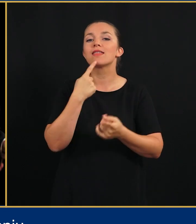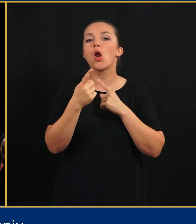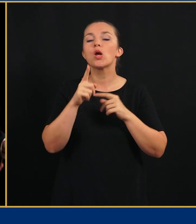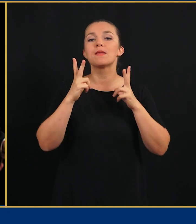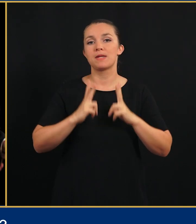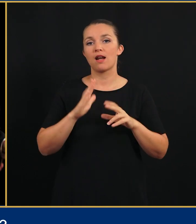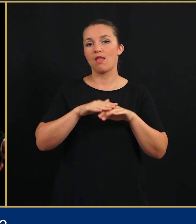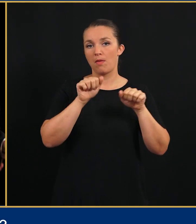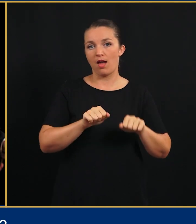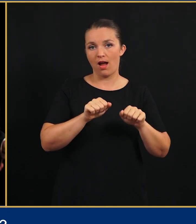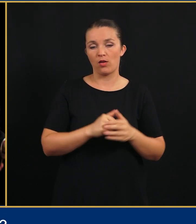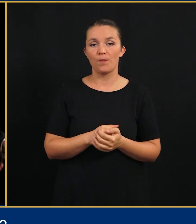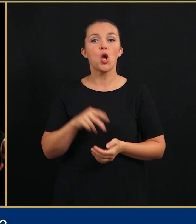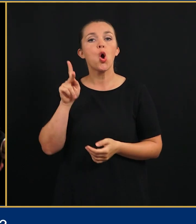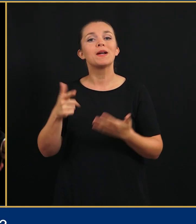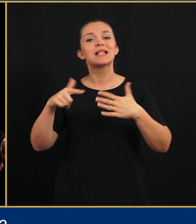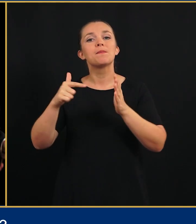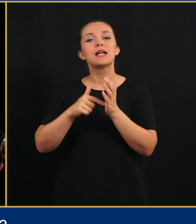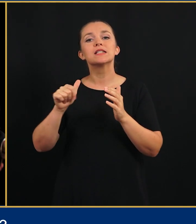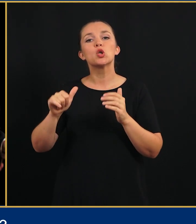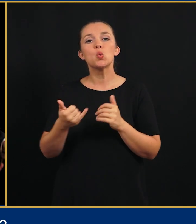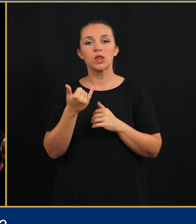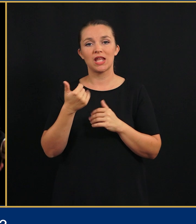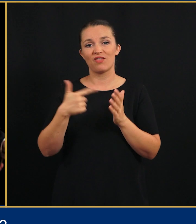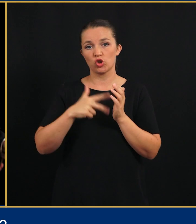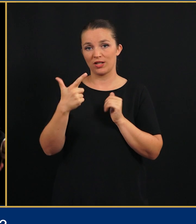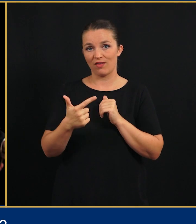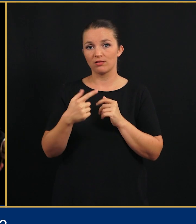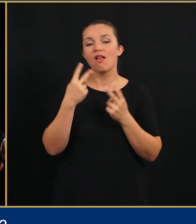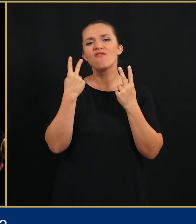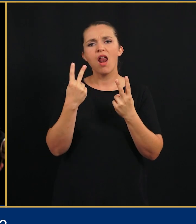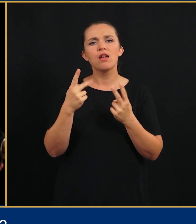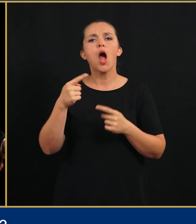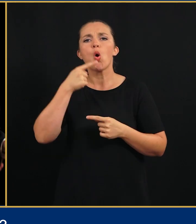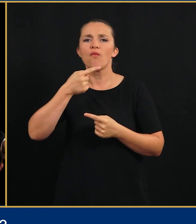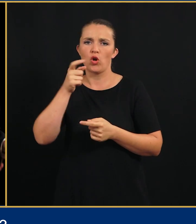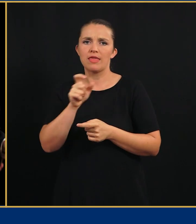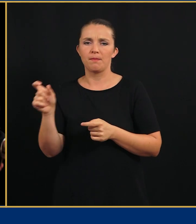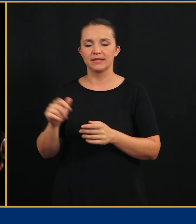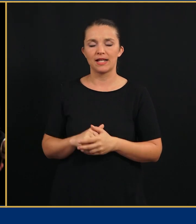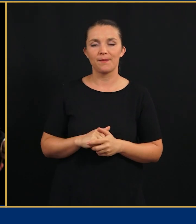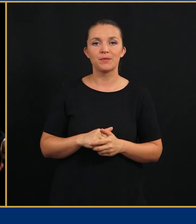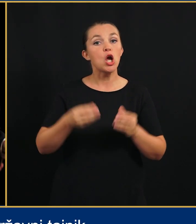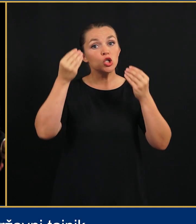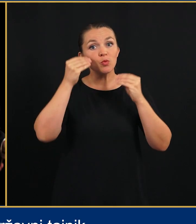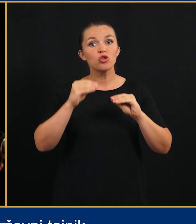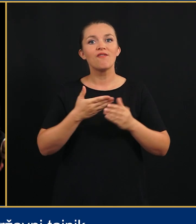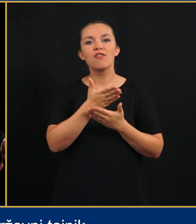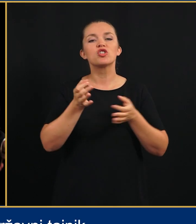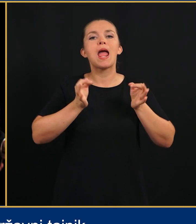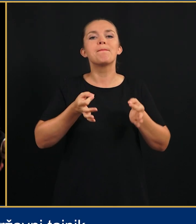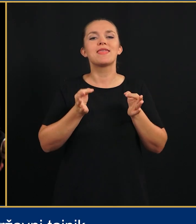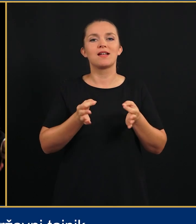Balkanu. Koper, 17. junij 2023. Velja govorjena beseda. Spoštovana